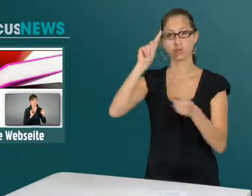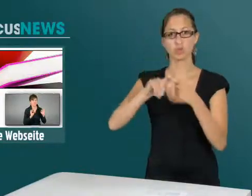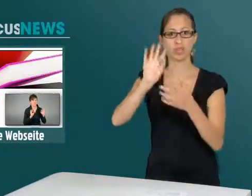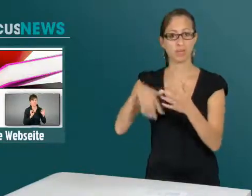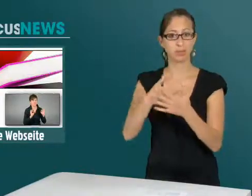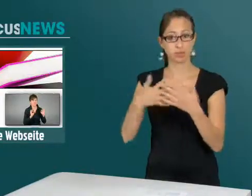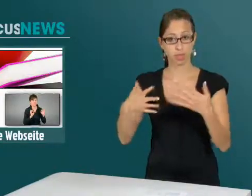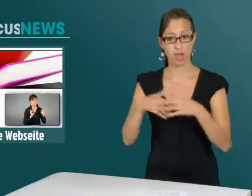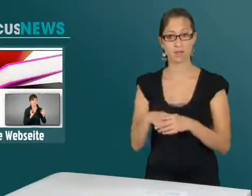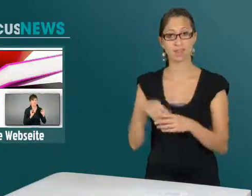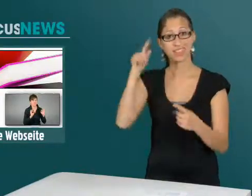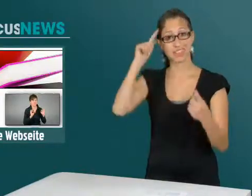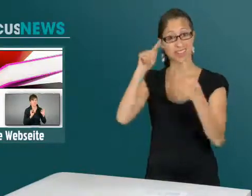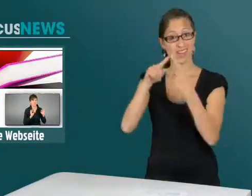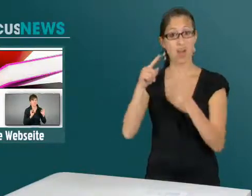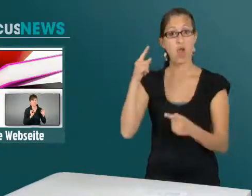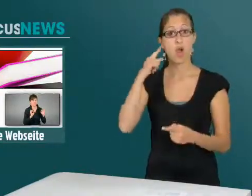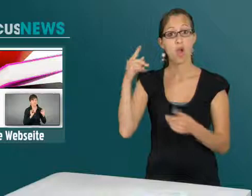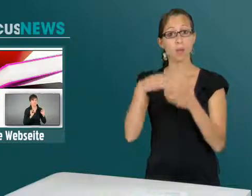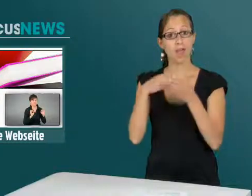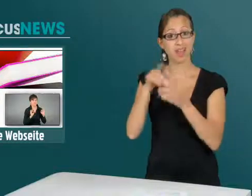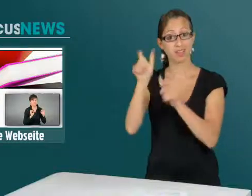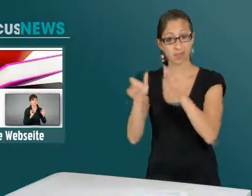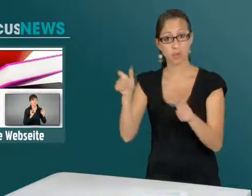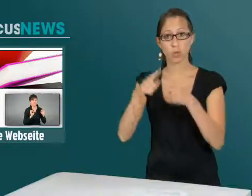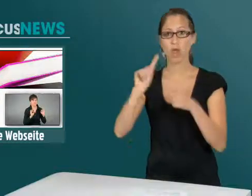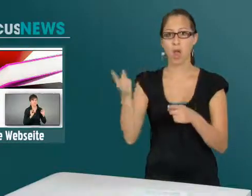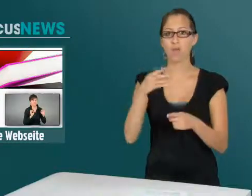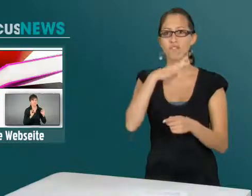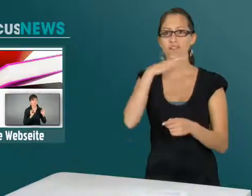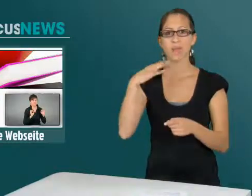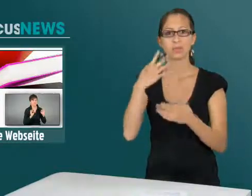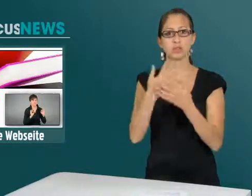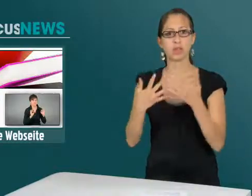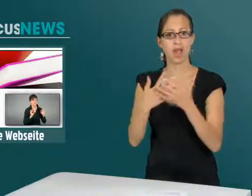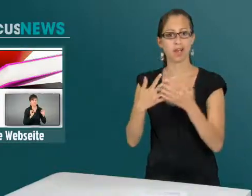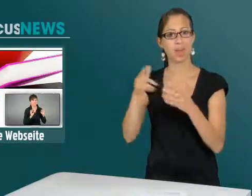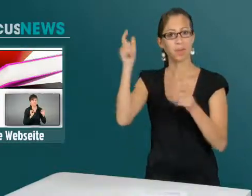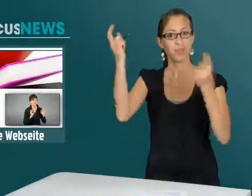für die sprachförderung von hörbehinderten menschen und fremdsprachigen migranten